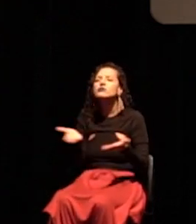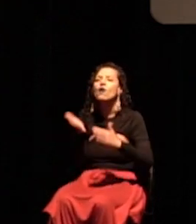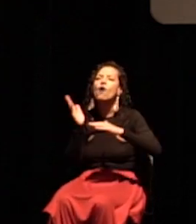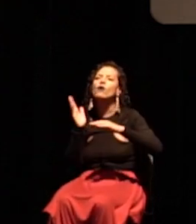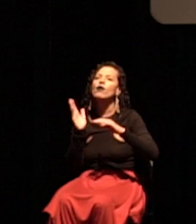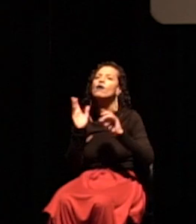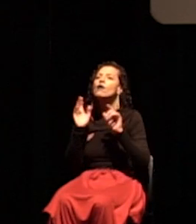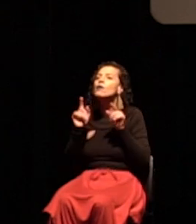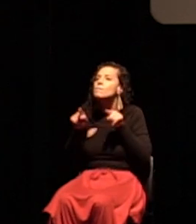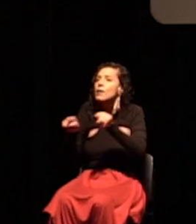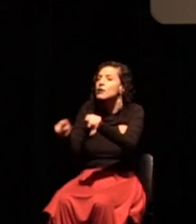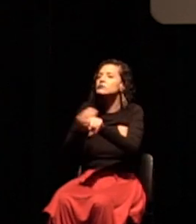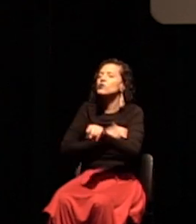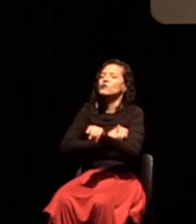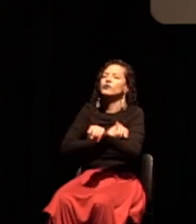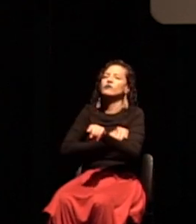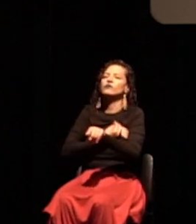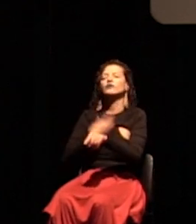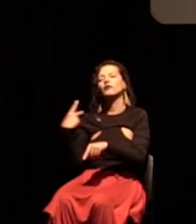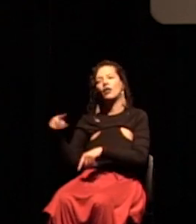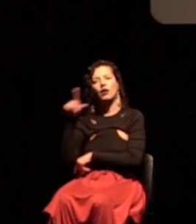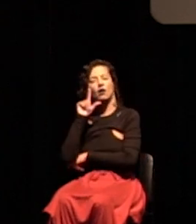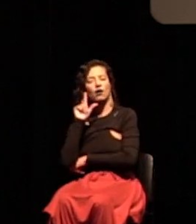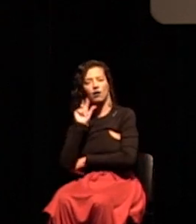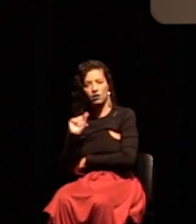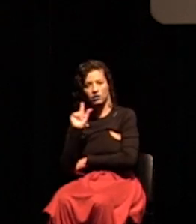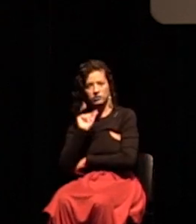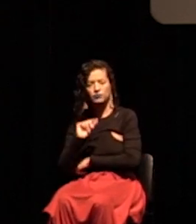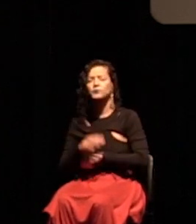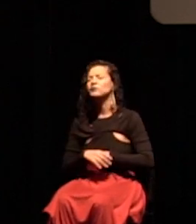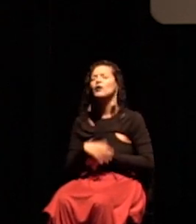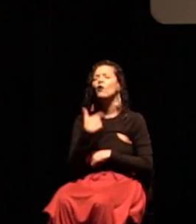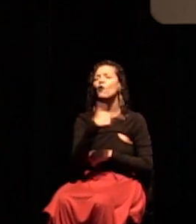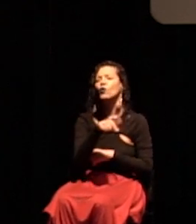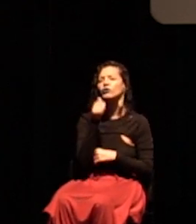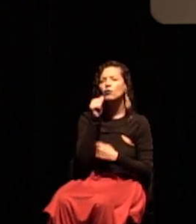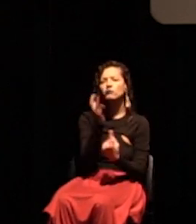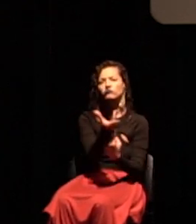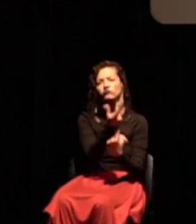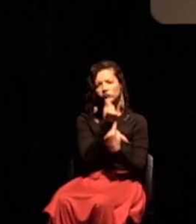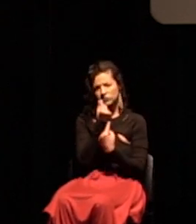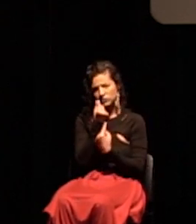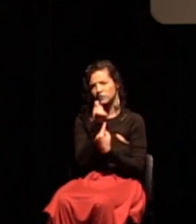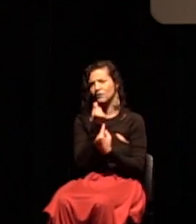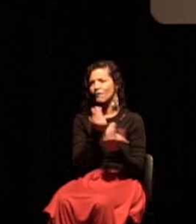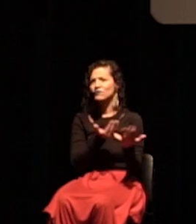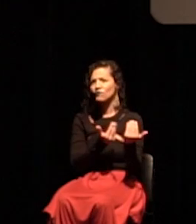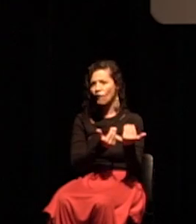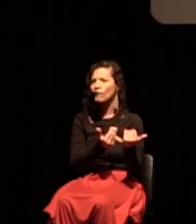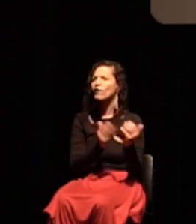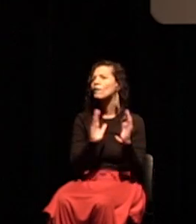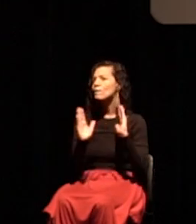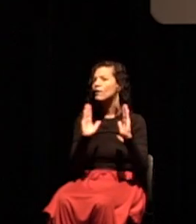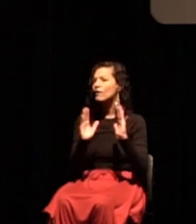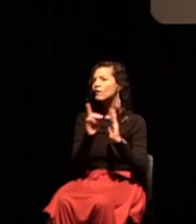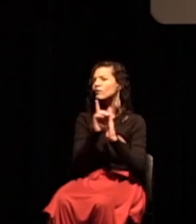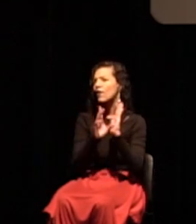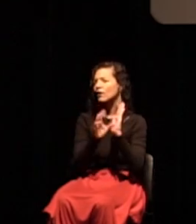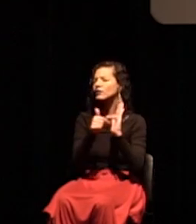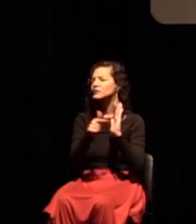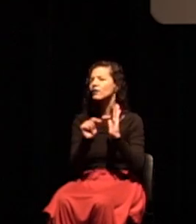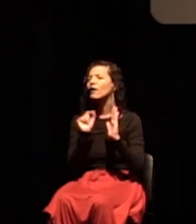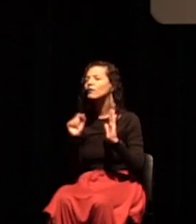Clarice. E IOL, uma jovem artista na década de 70, vai utilizar a